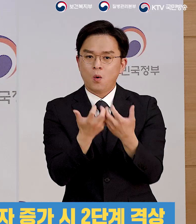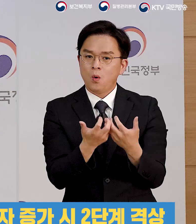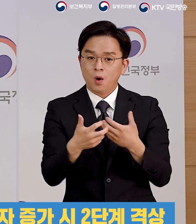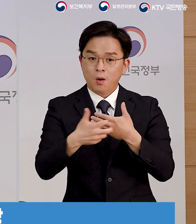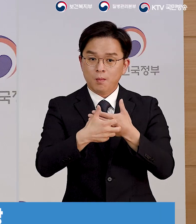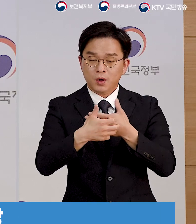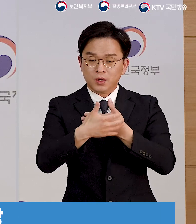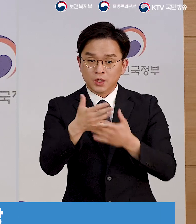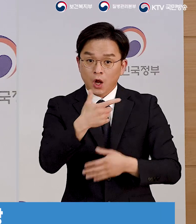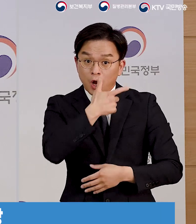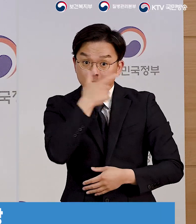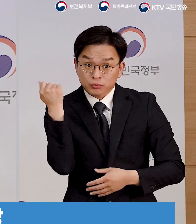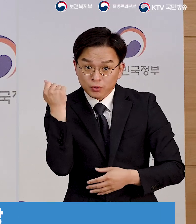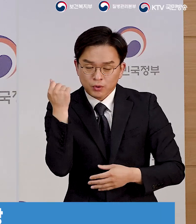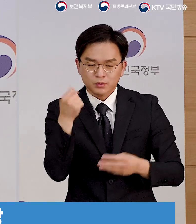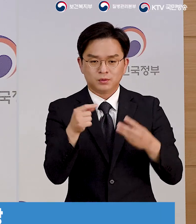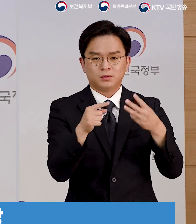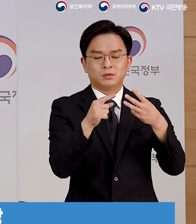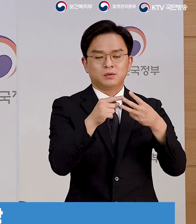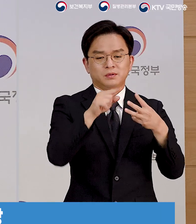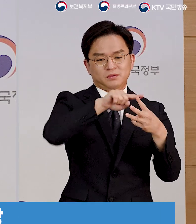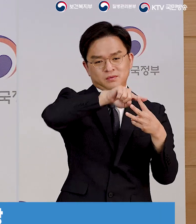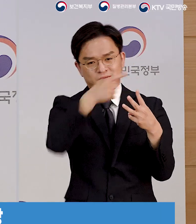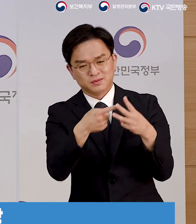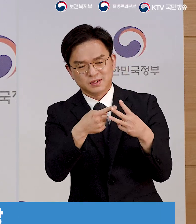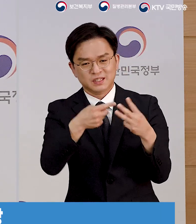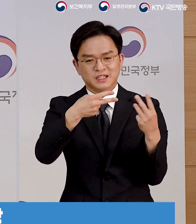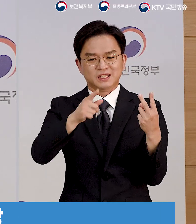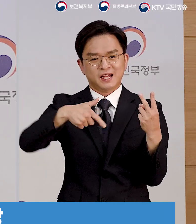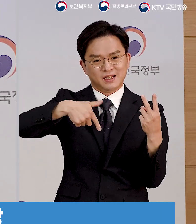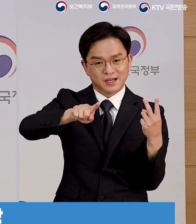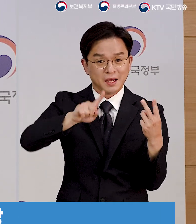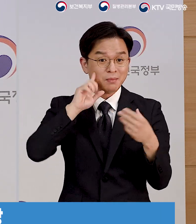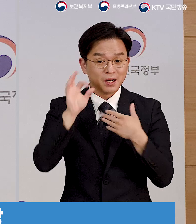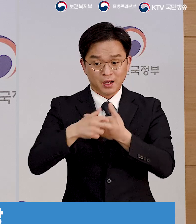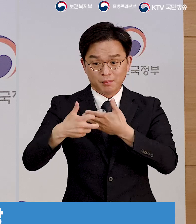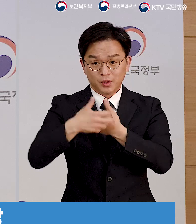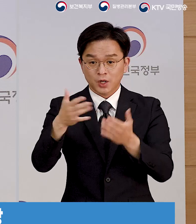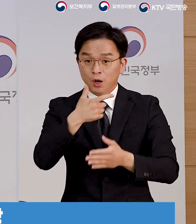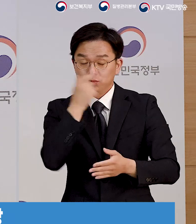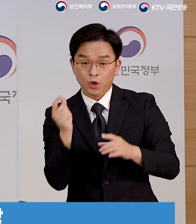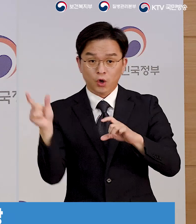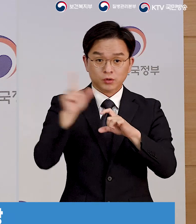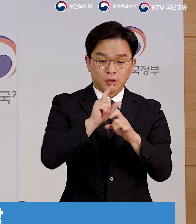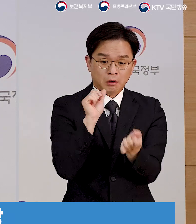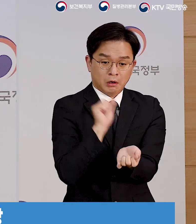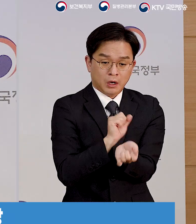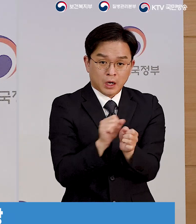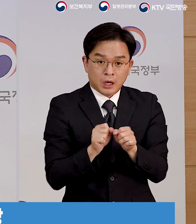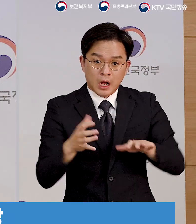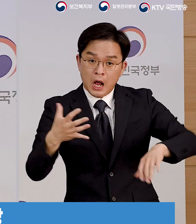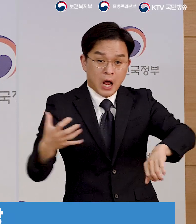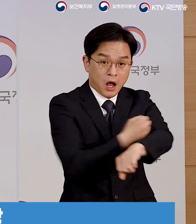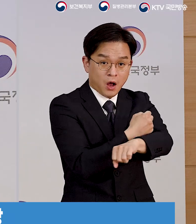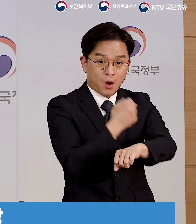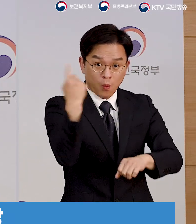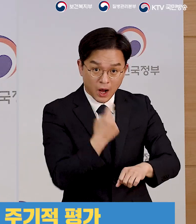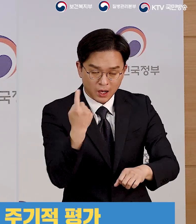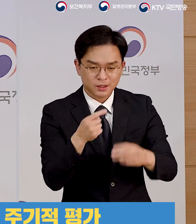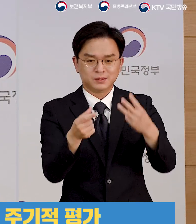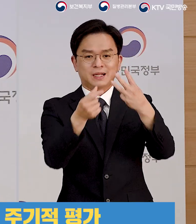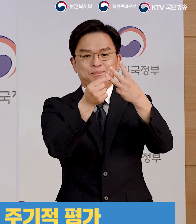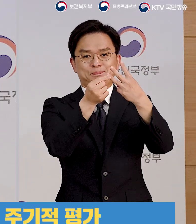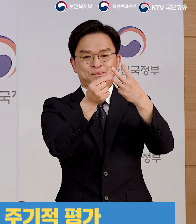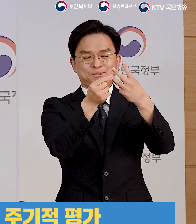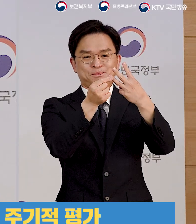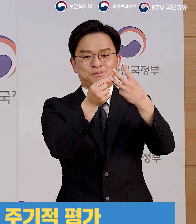격상하고 감염이 급격하게 대규모로 확산되는 경우 3단계로 격상하게 됩니다.